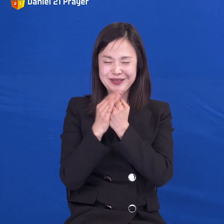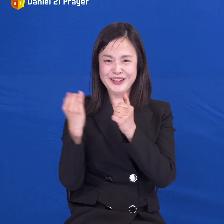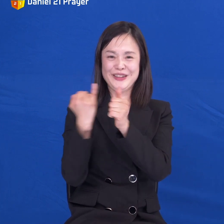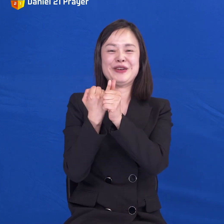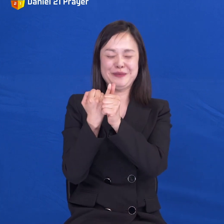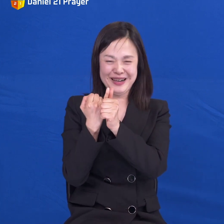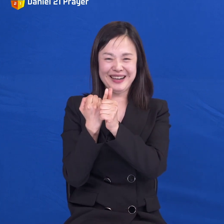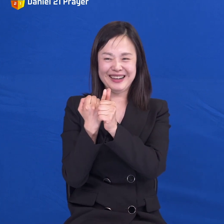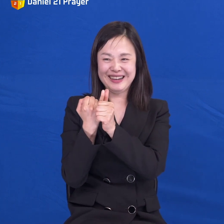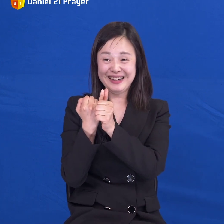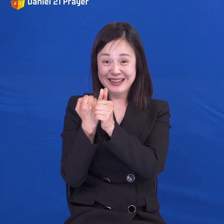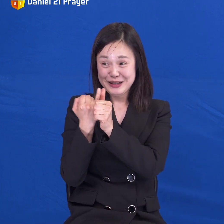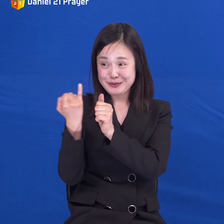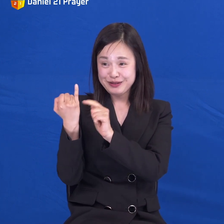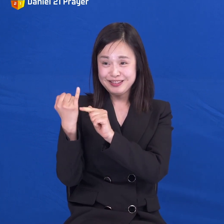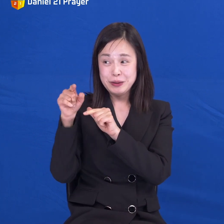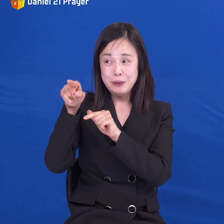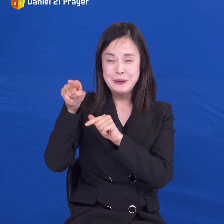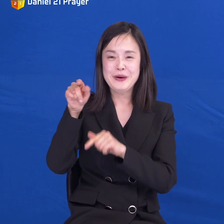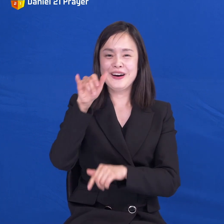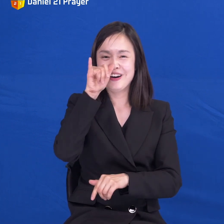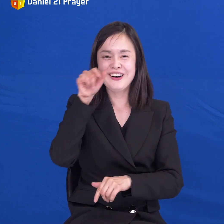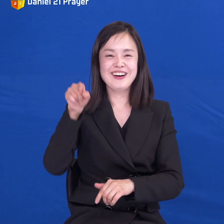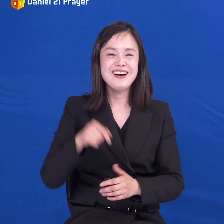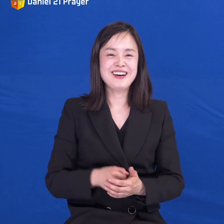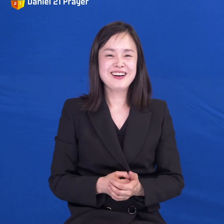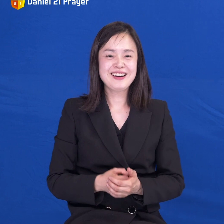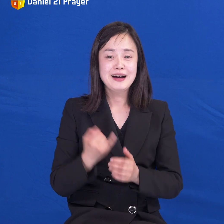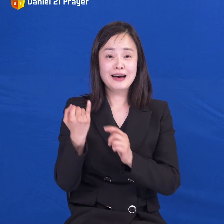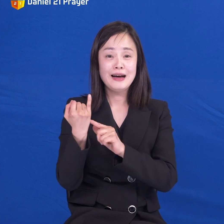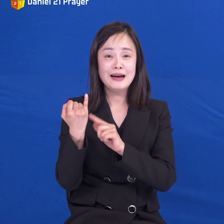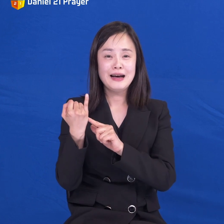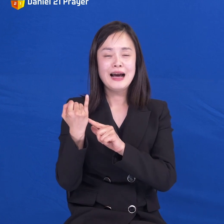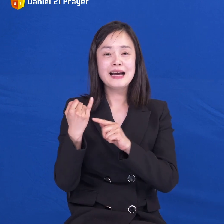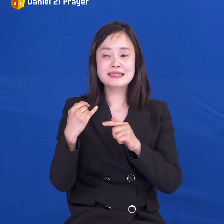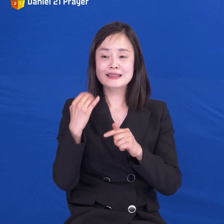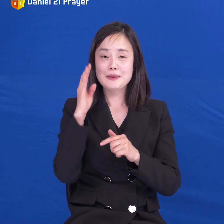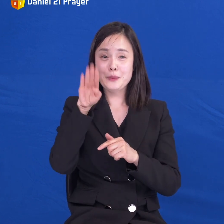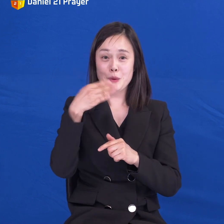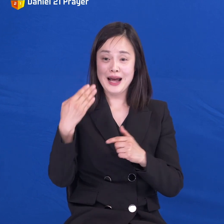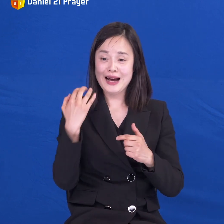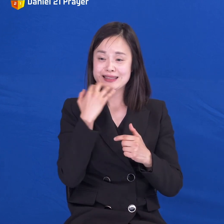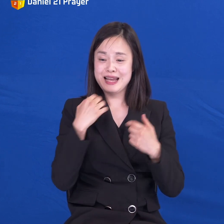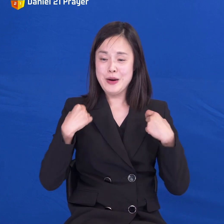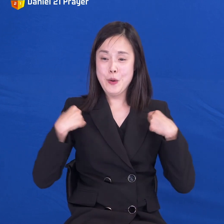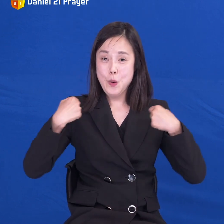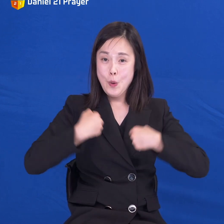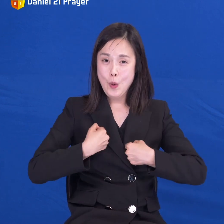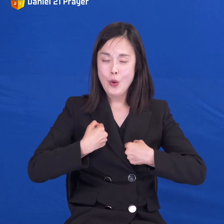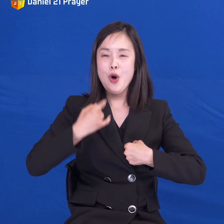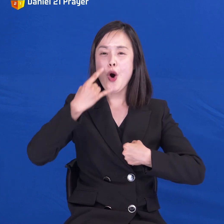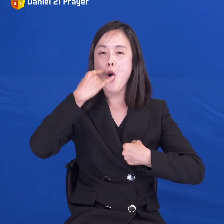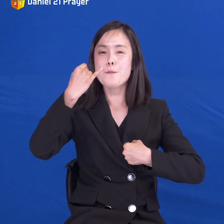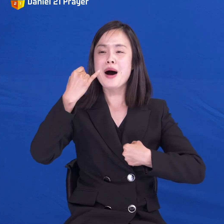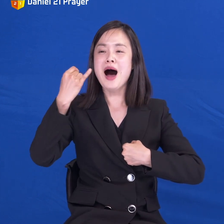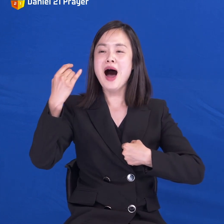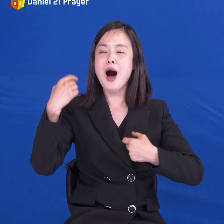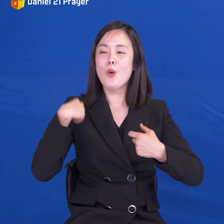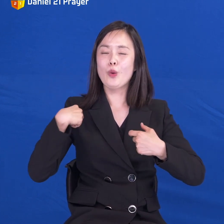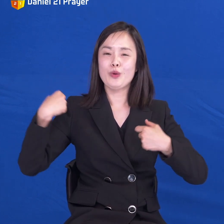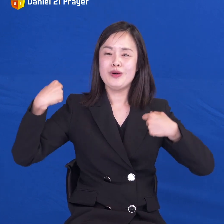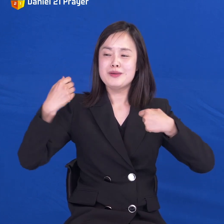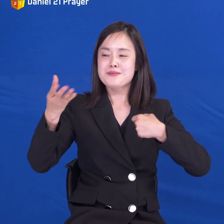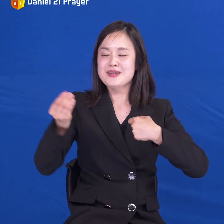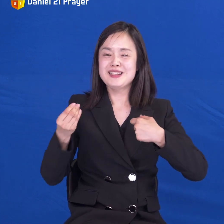나중에 들어보니까 그 옷은 자기 옷이 아니고 자기 어머니 옷이었대요. 또 원래는 이 바퀴 곤색인데